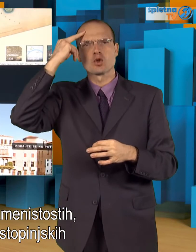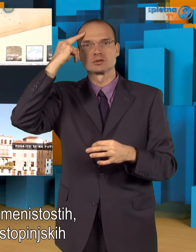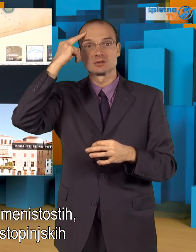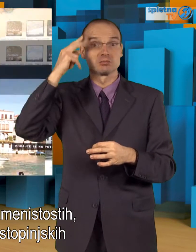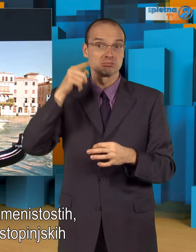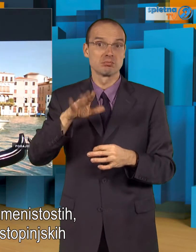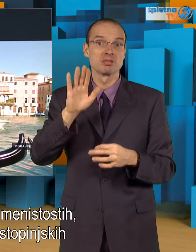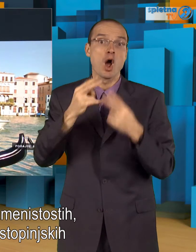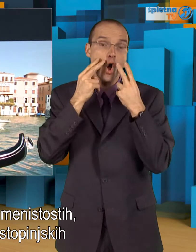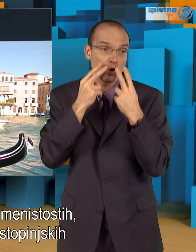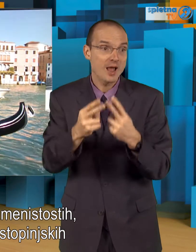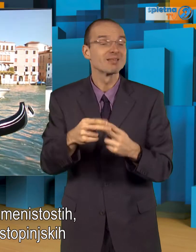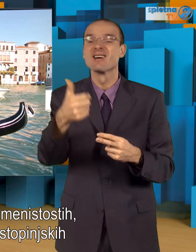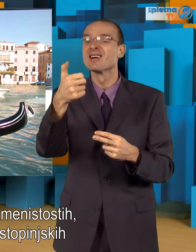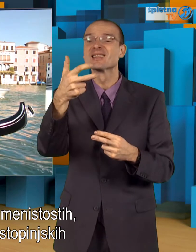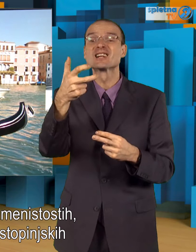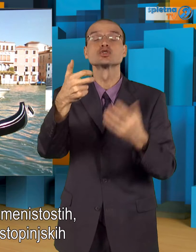panoramskih pogledih.